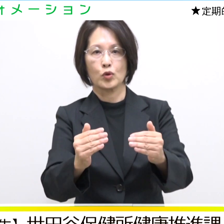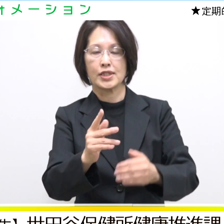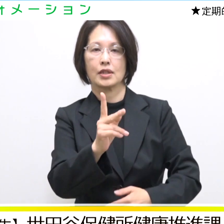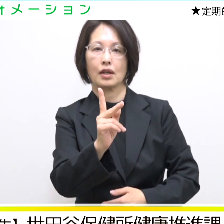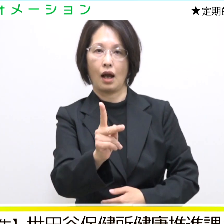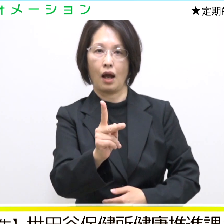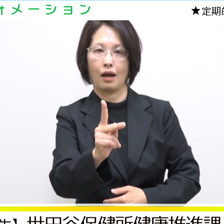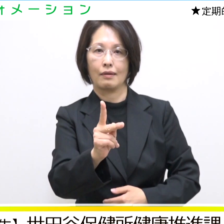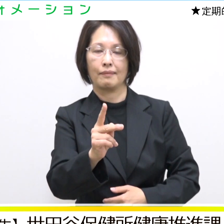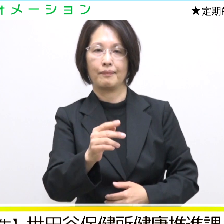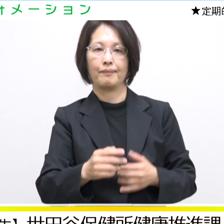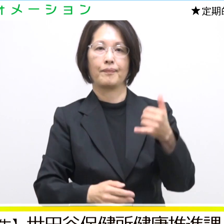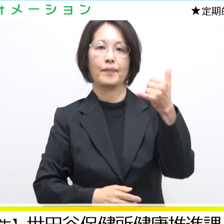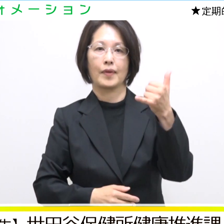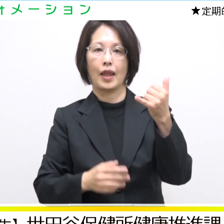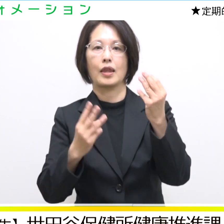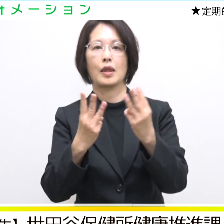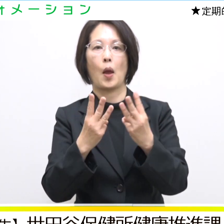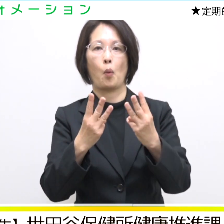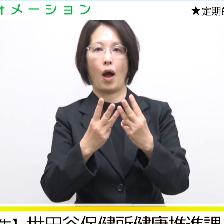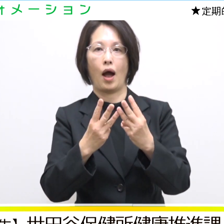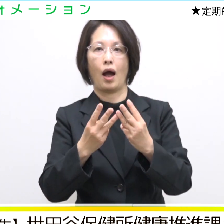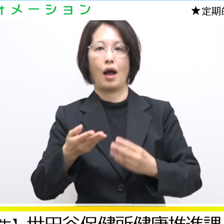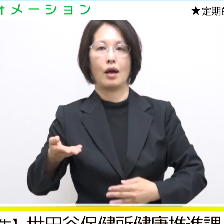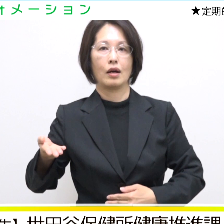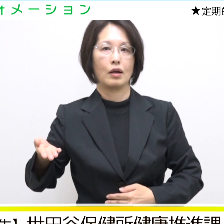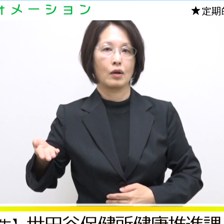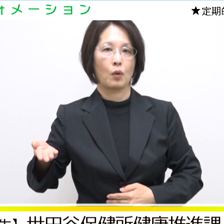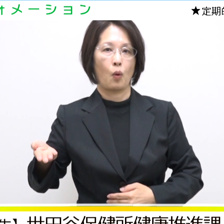家電話